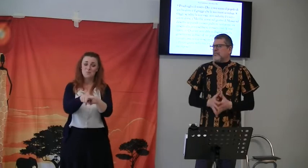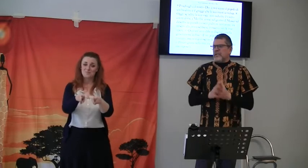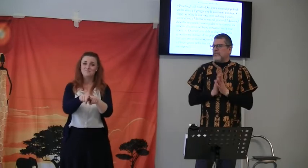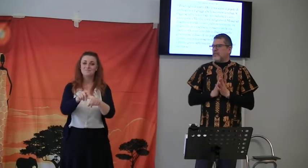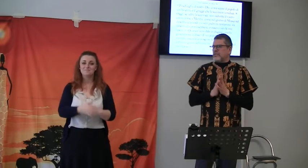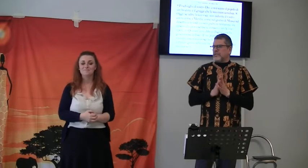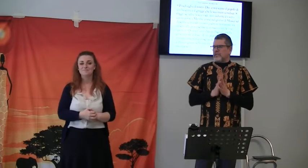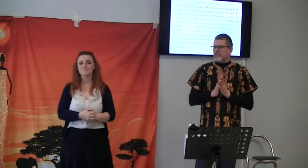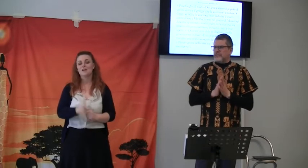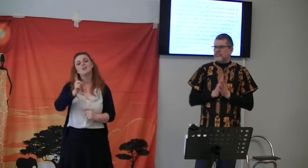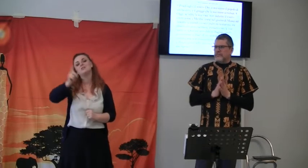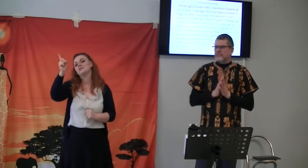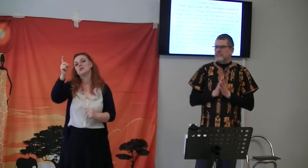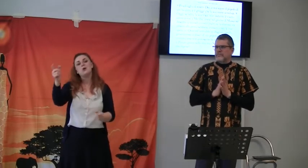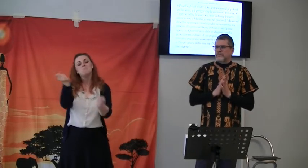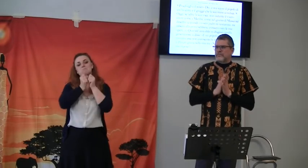Dio è meraviglioso, fratelli.